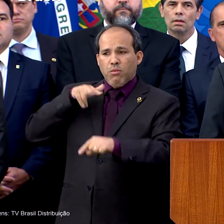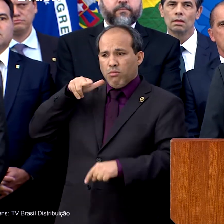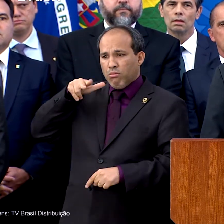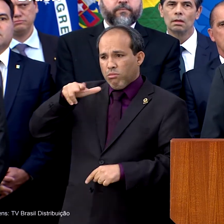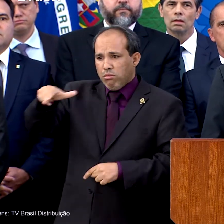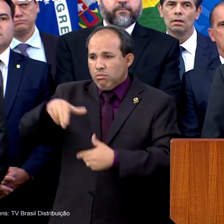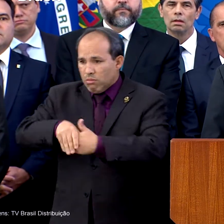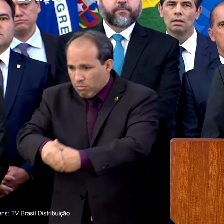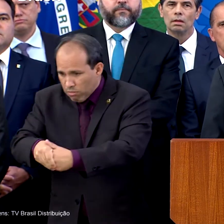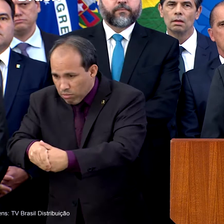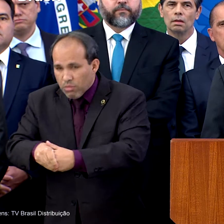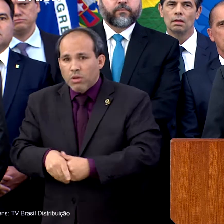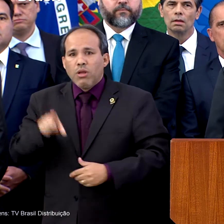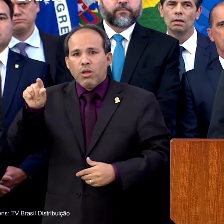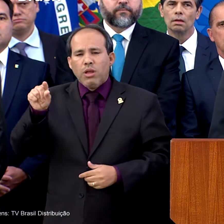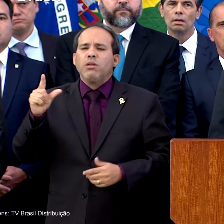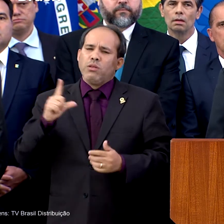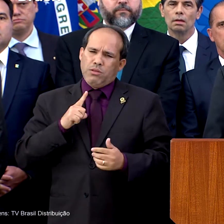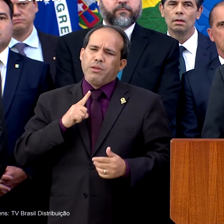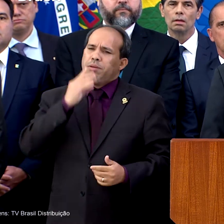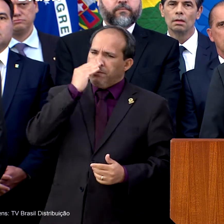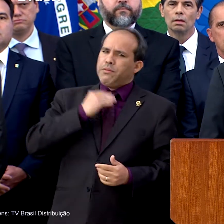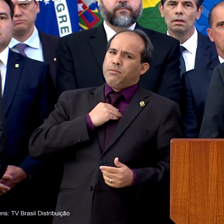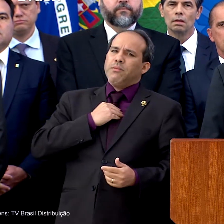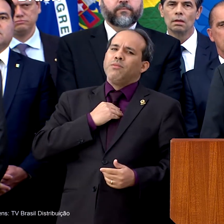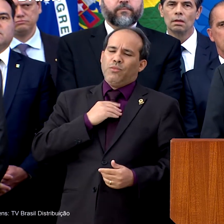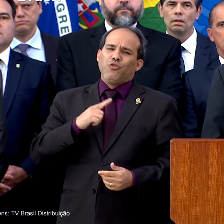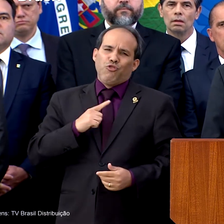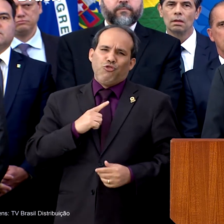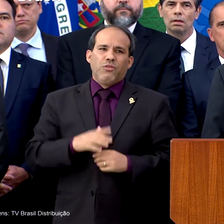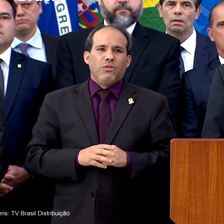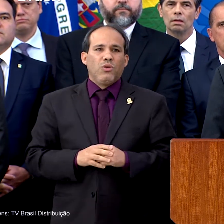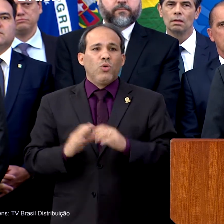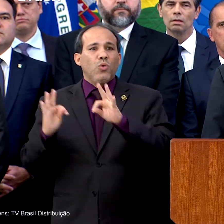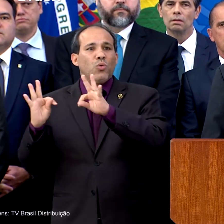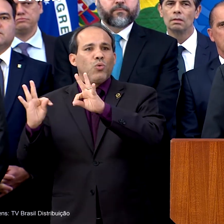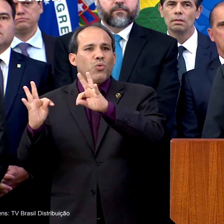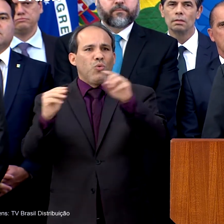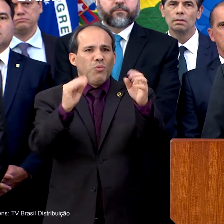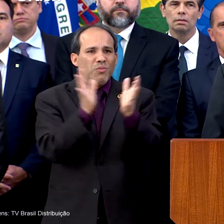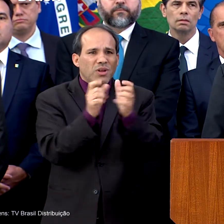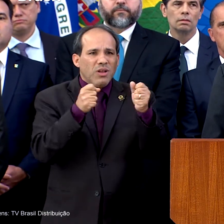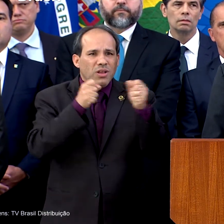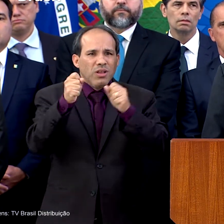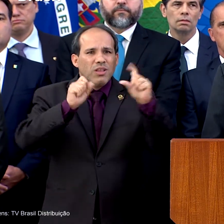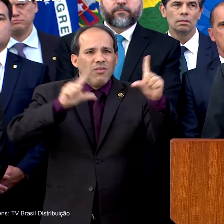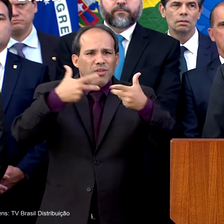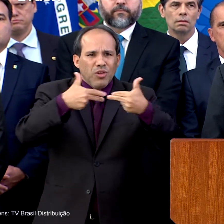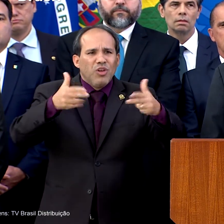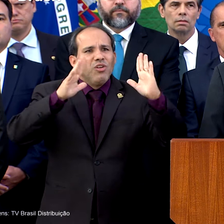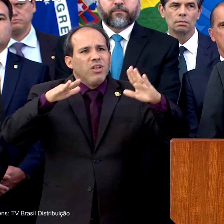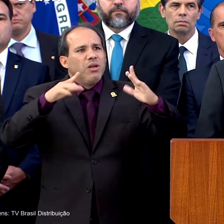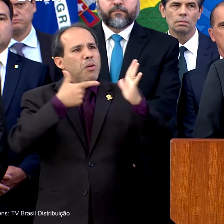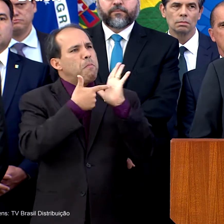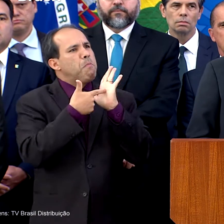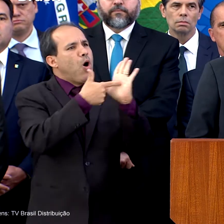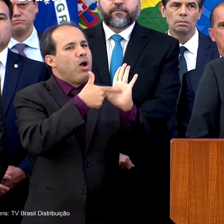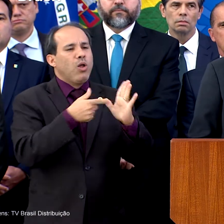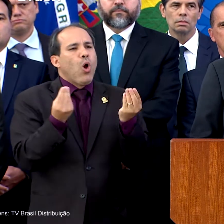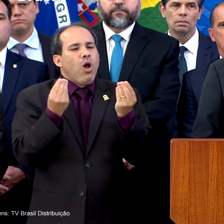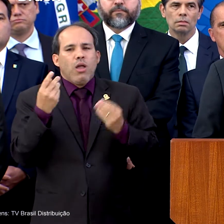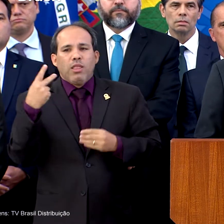e ele praticamente medindo lu e a imprensa toda anunciou isso dando